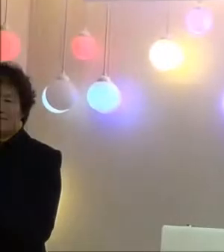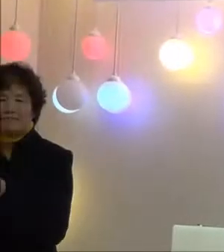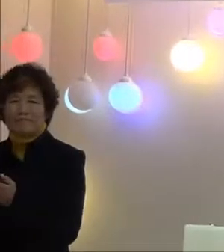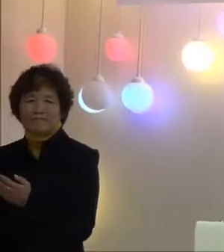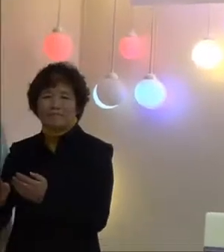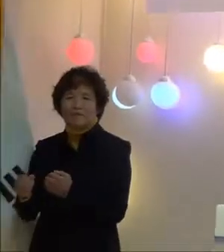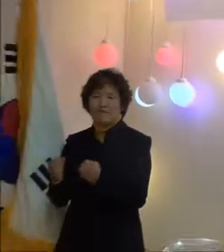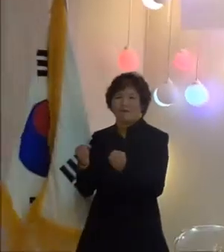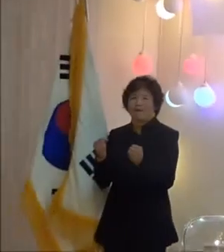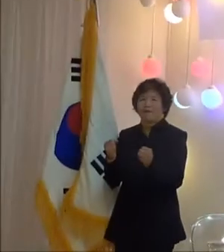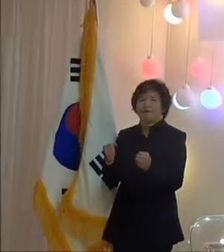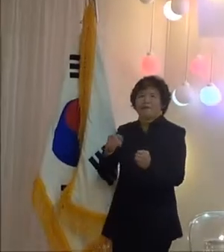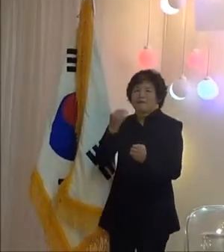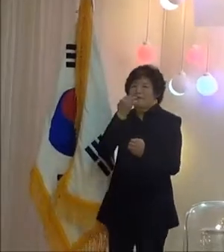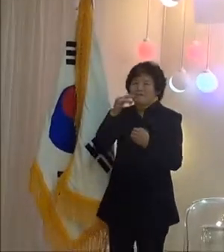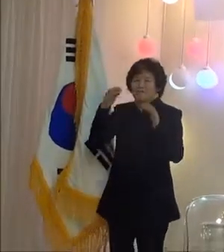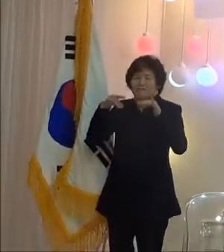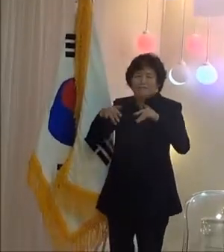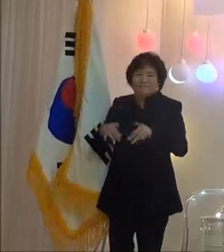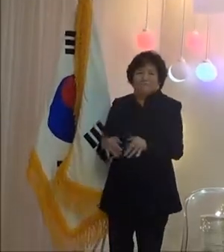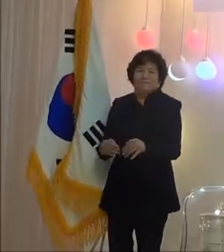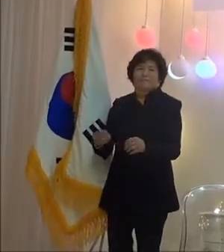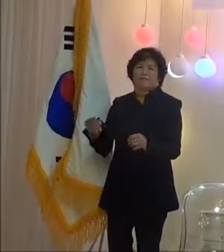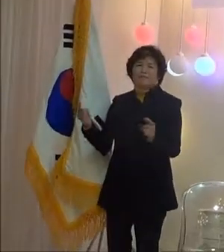뜻밖의 폭소를 만나고 싶다.